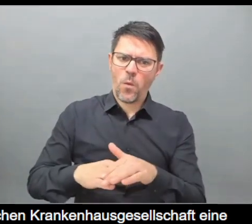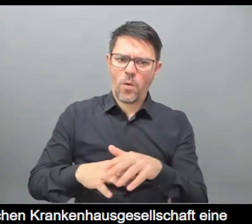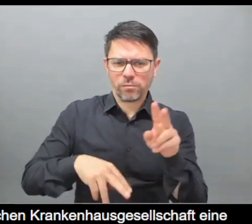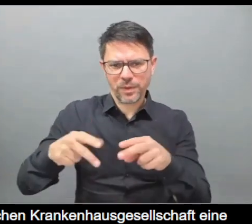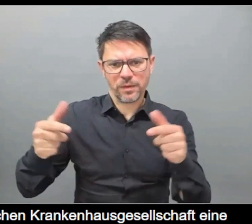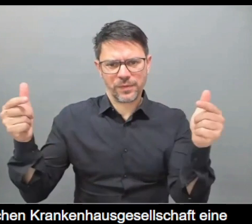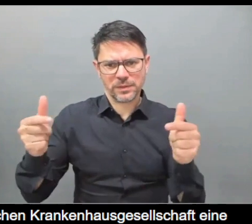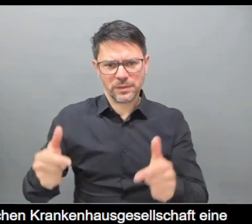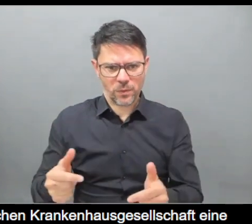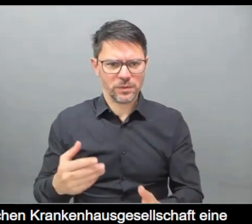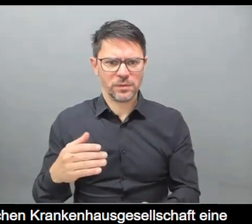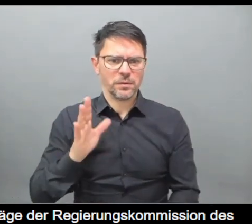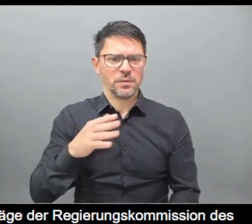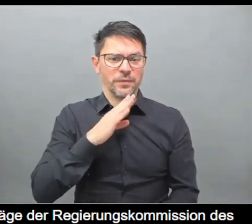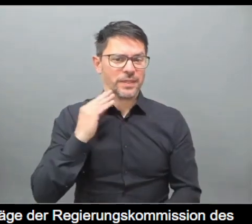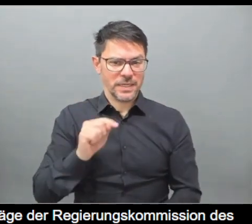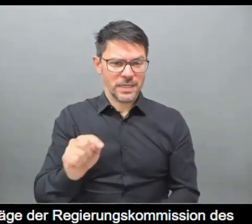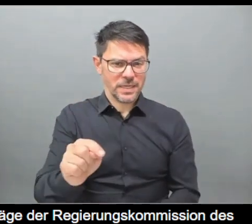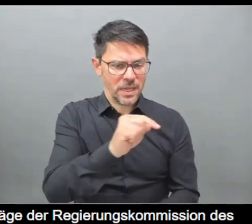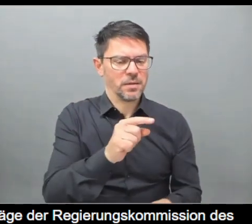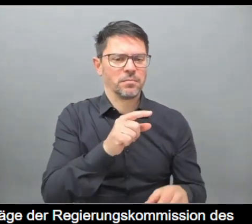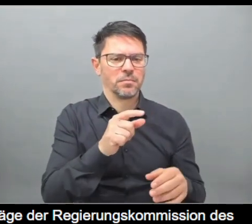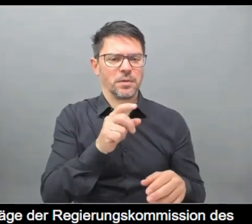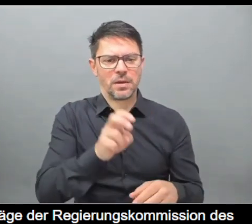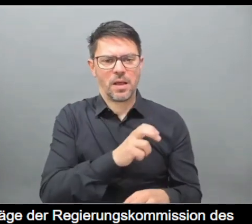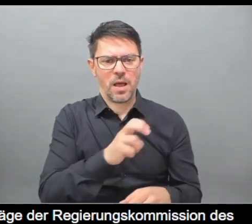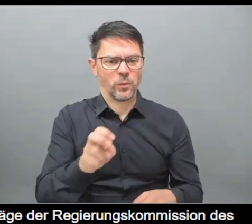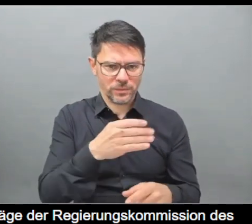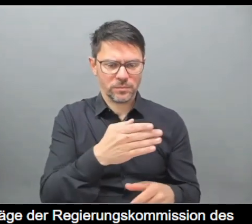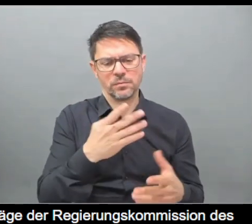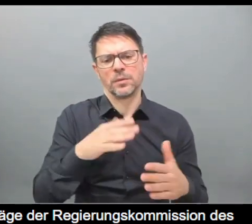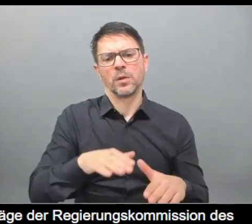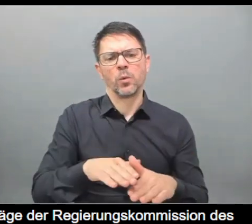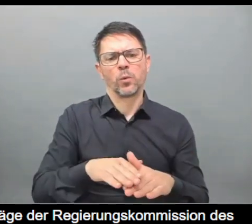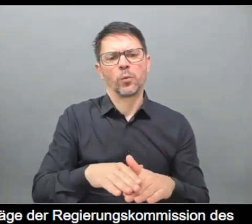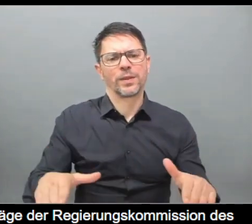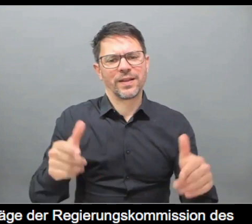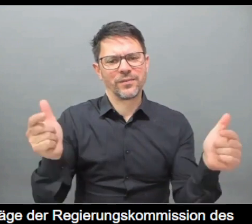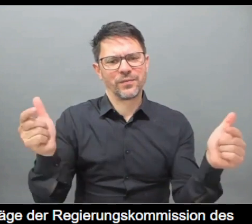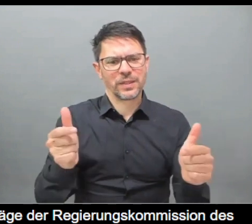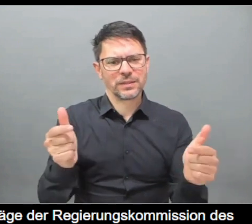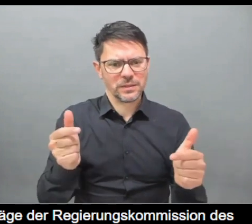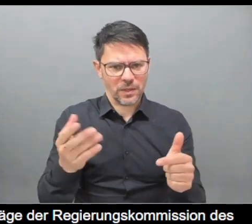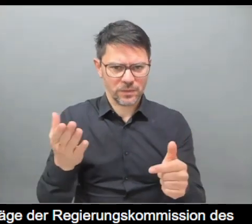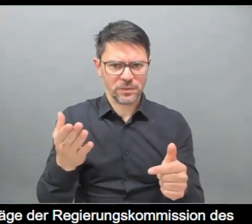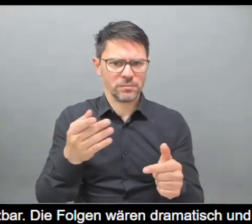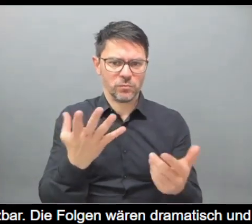zerstörerisch und es würde im Übrigen auch die Struktur der Fachkliniken, die in Bayern eine Besonderheit haben,